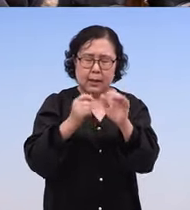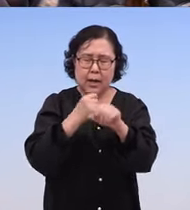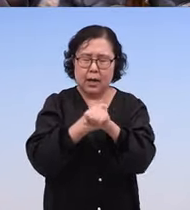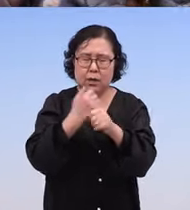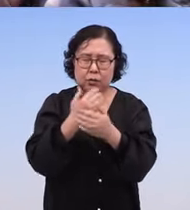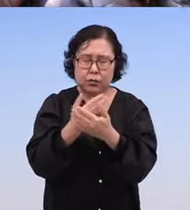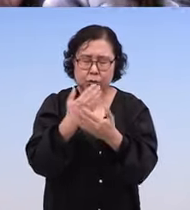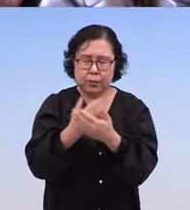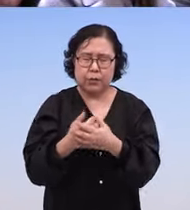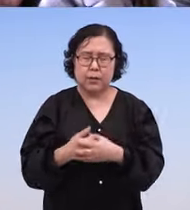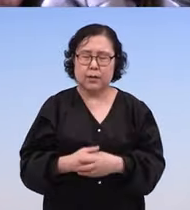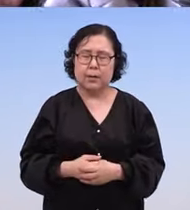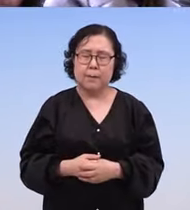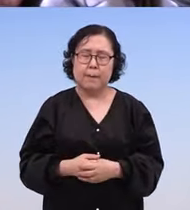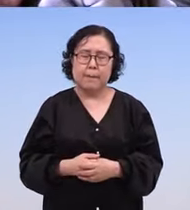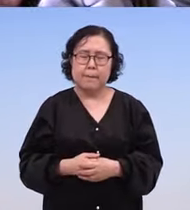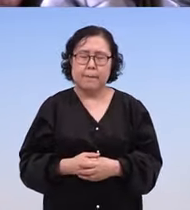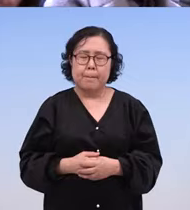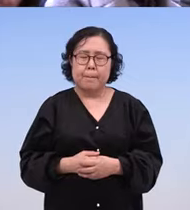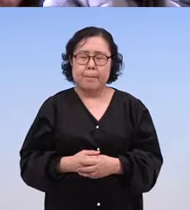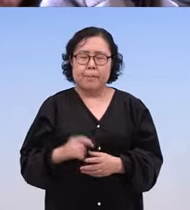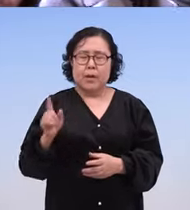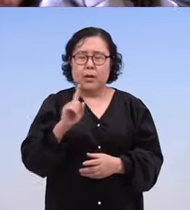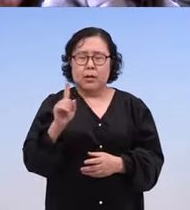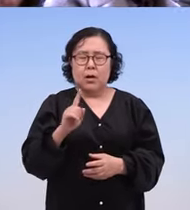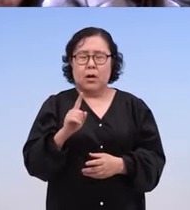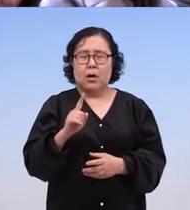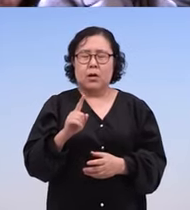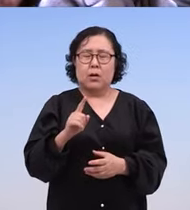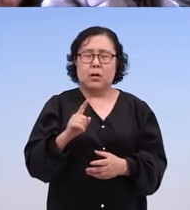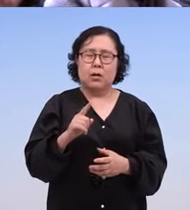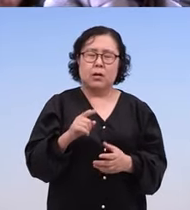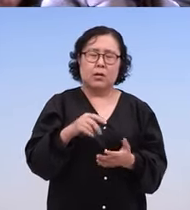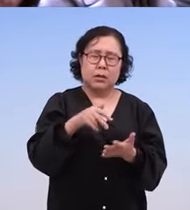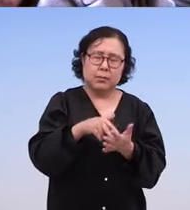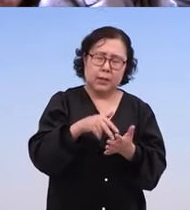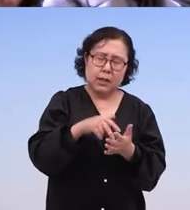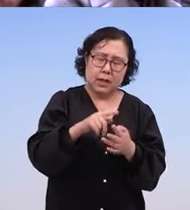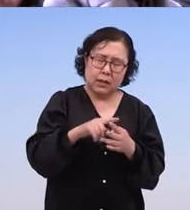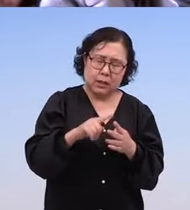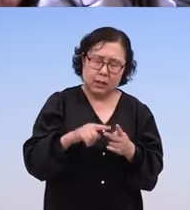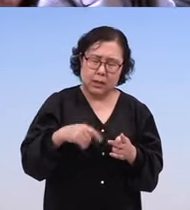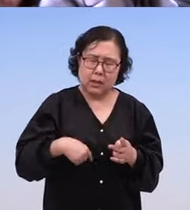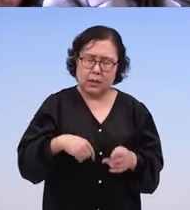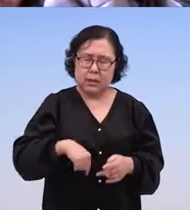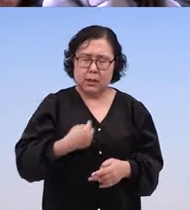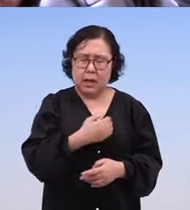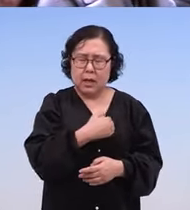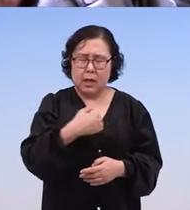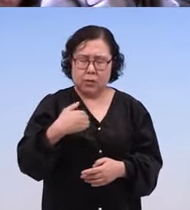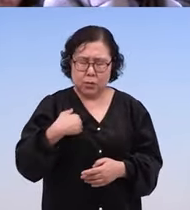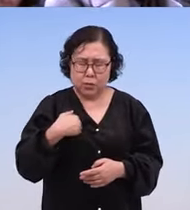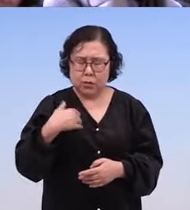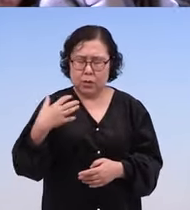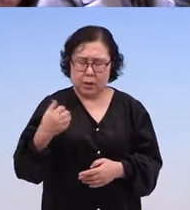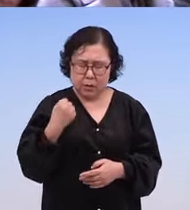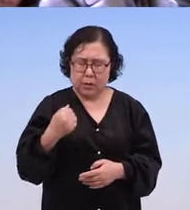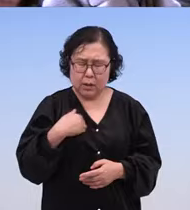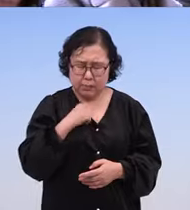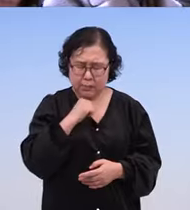주시옵소서. 하나님 아버지, 어떠한 형태내든지 나는 자족하기를 배웠노니 나는 비천에 처할 줄도